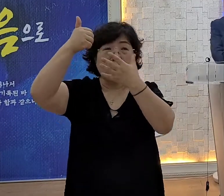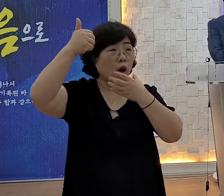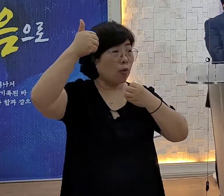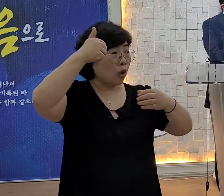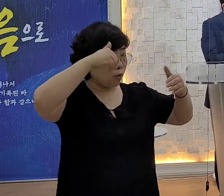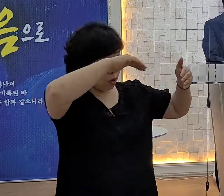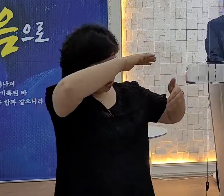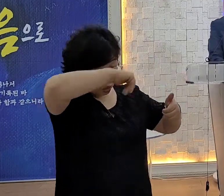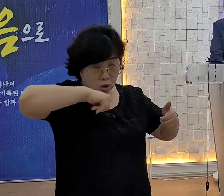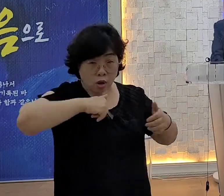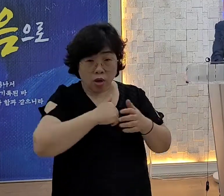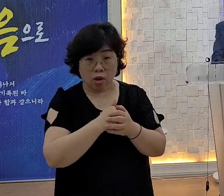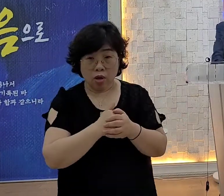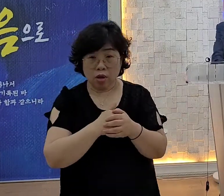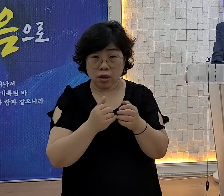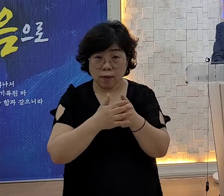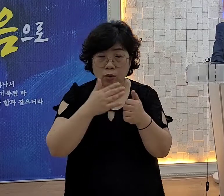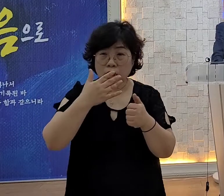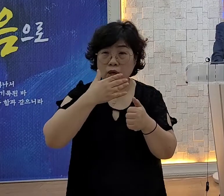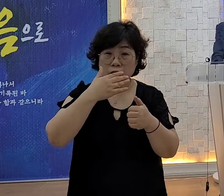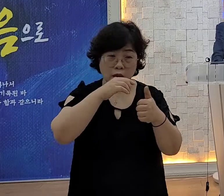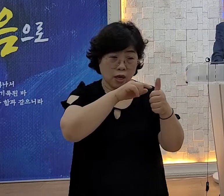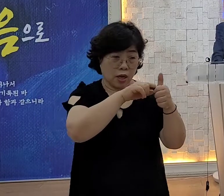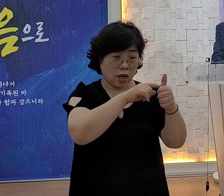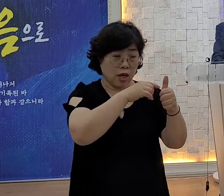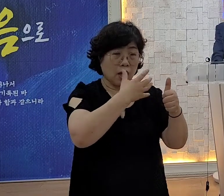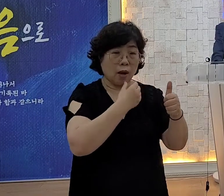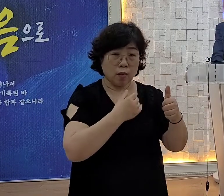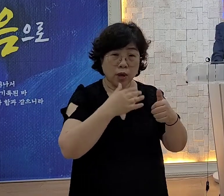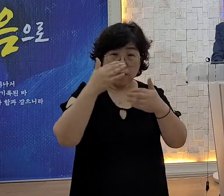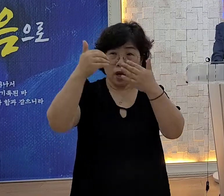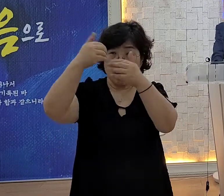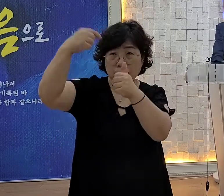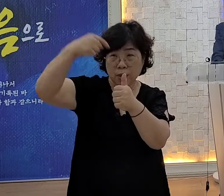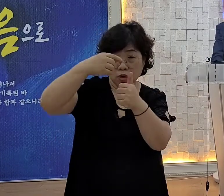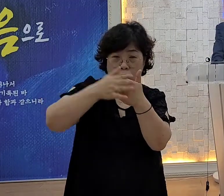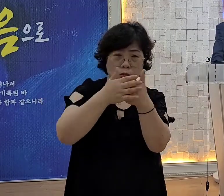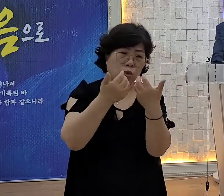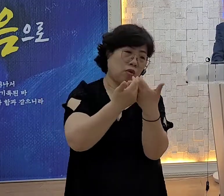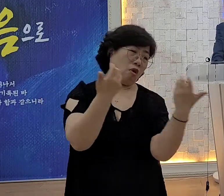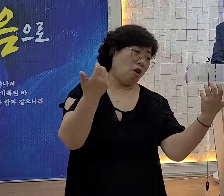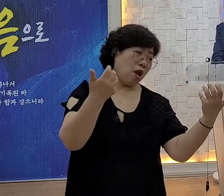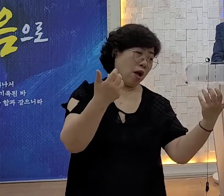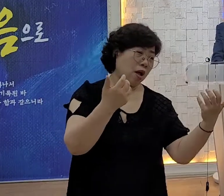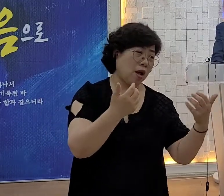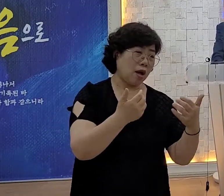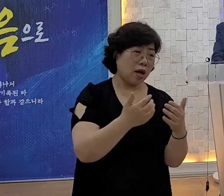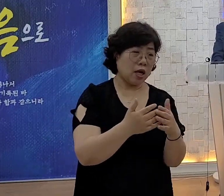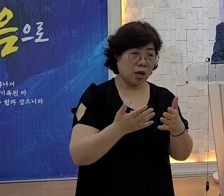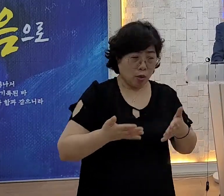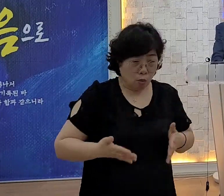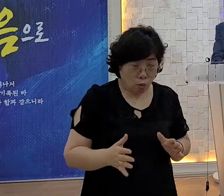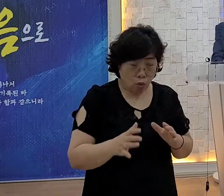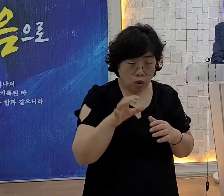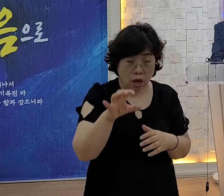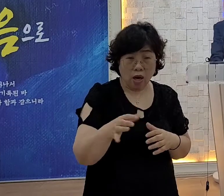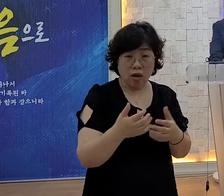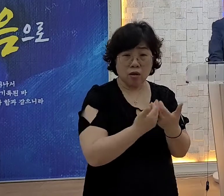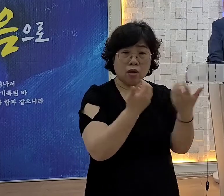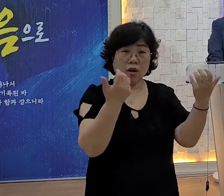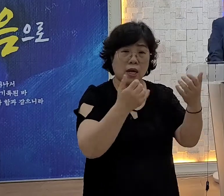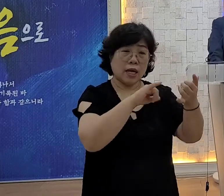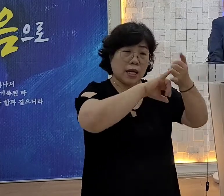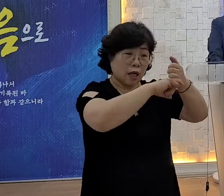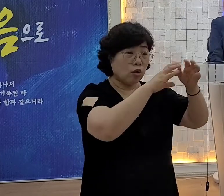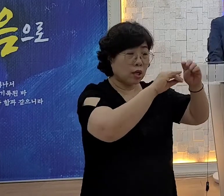받고, 이렇게 떠나게 됩니다. 갈 바를 알지 못하고, 본토 친척 아비집을 떠나서 어디로 갑니까? 저 약속의